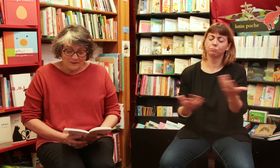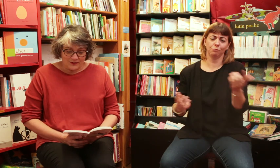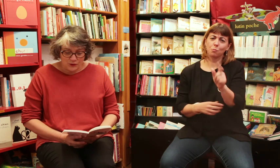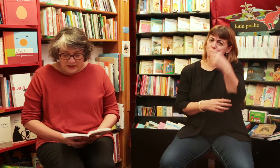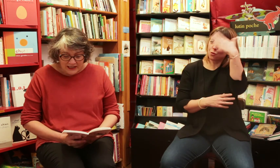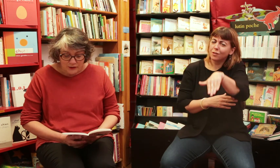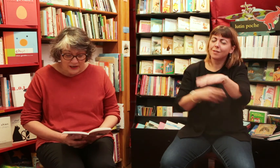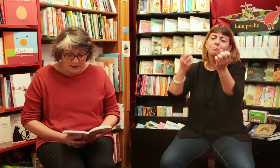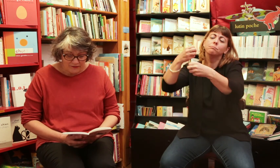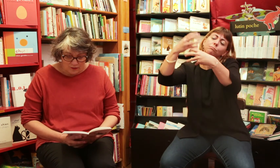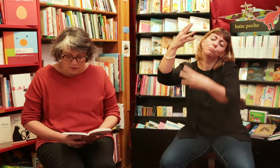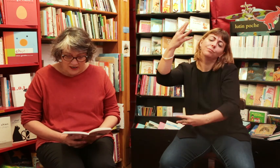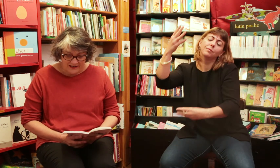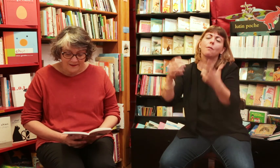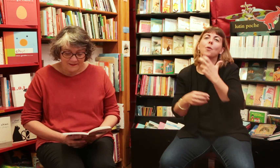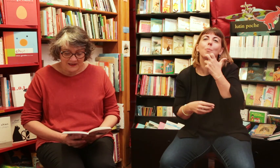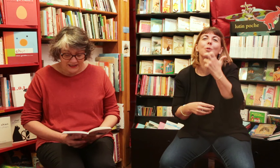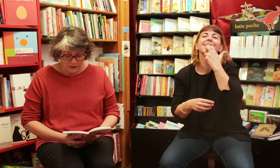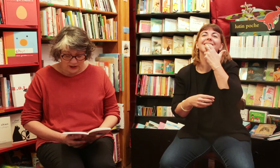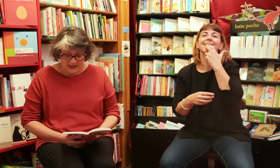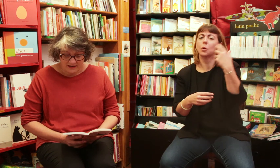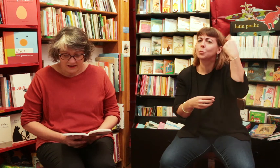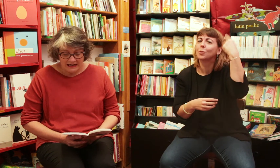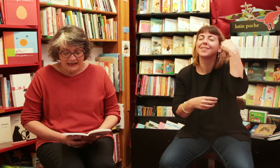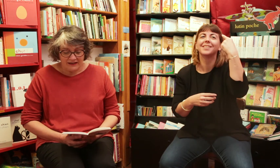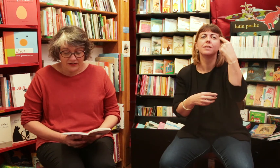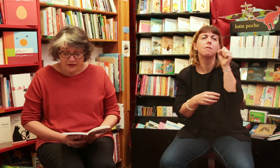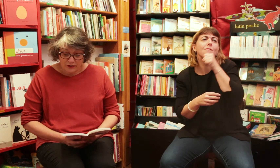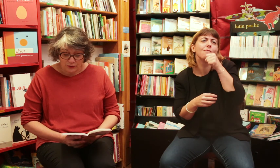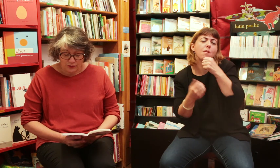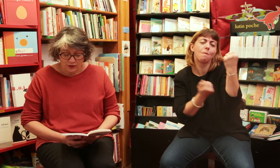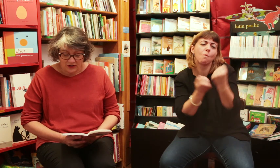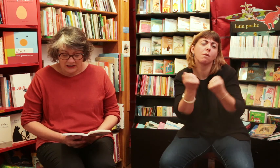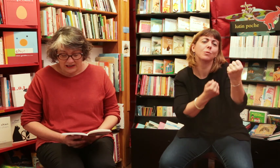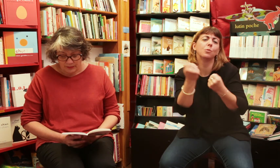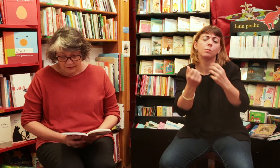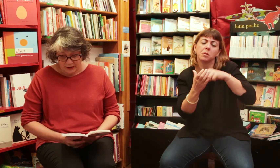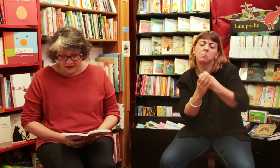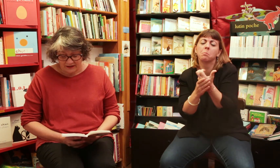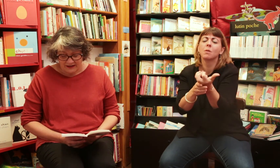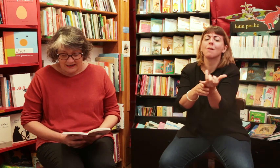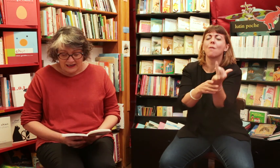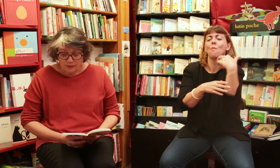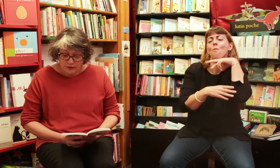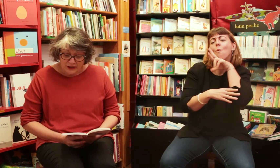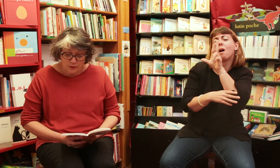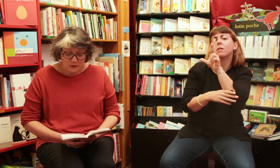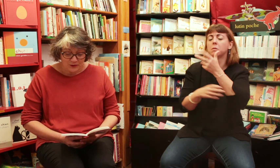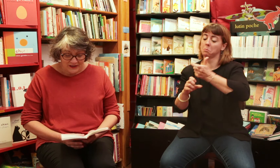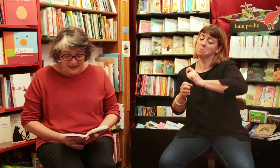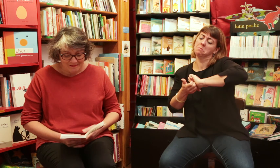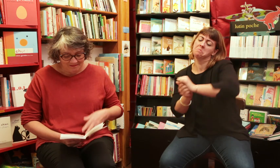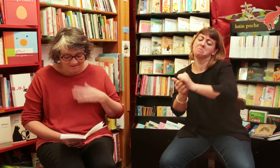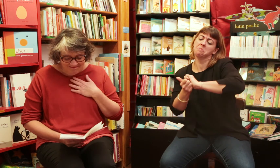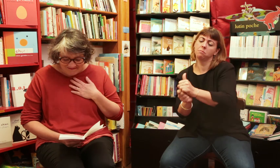Évidemment, je sais que j'aime les framboises, les cerises, les vieilles voitures, les pivoines, la purée de pommes